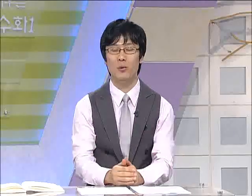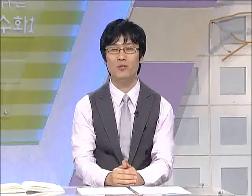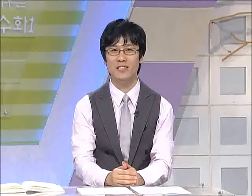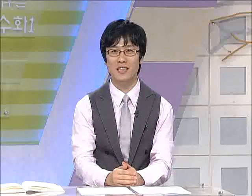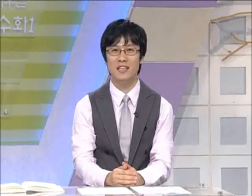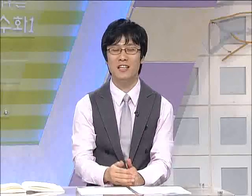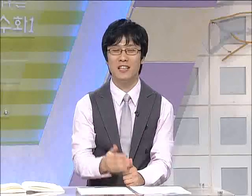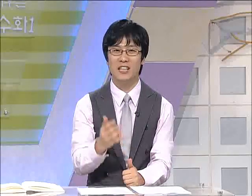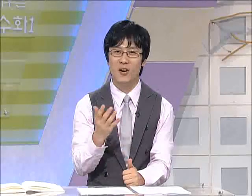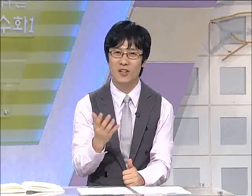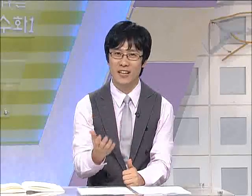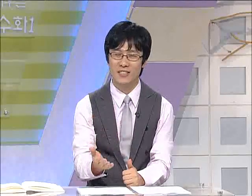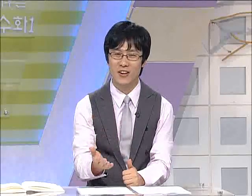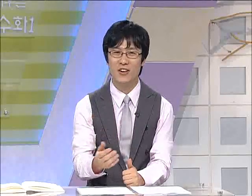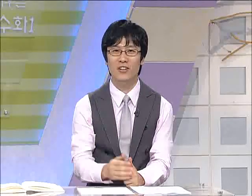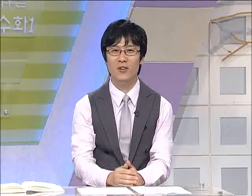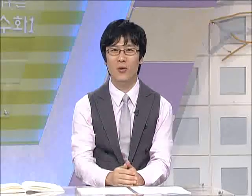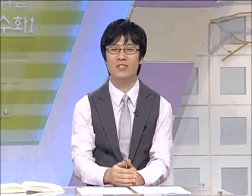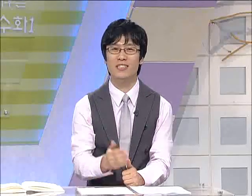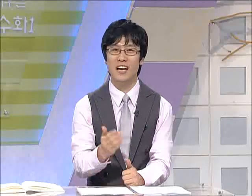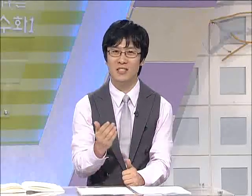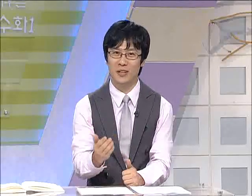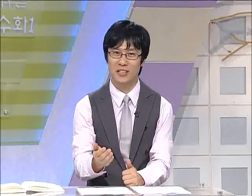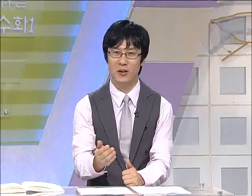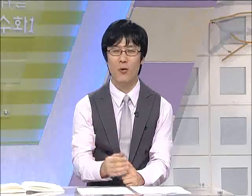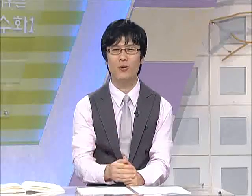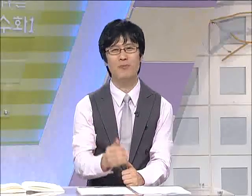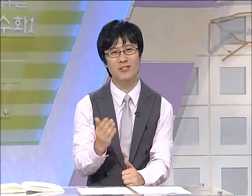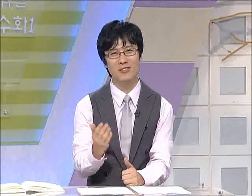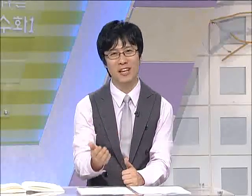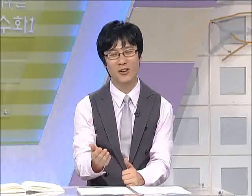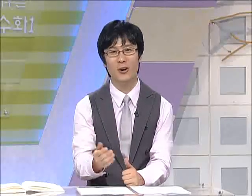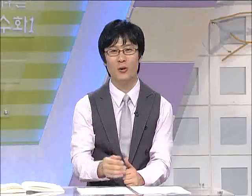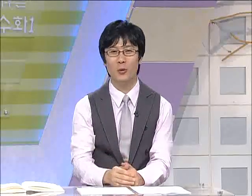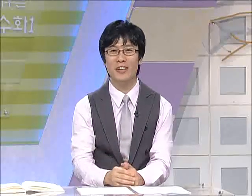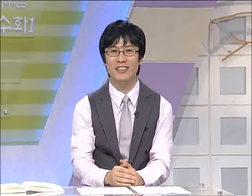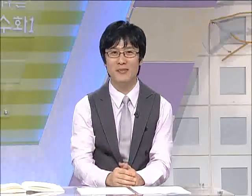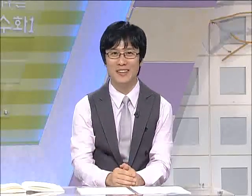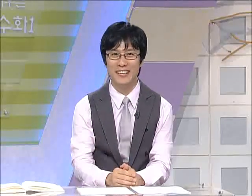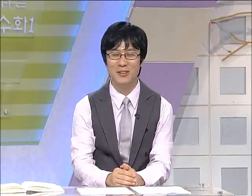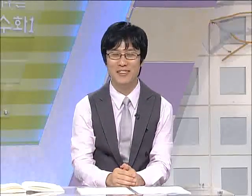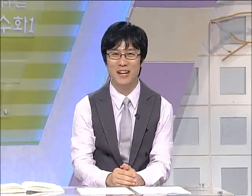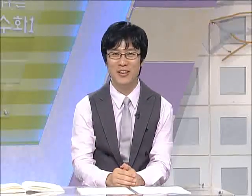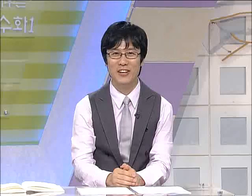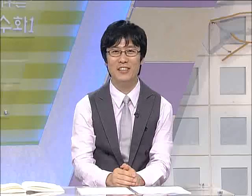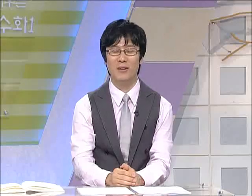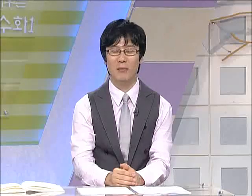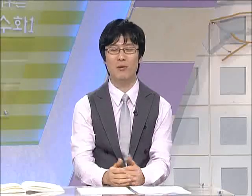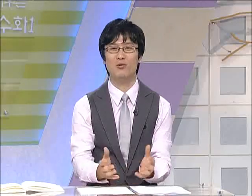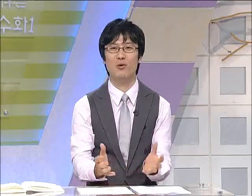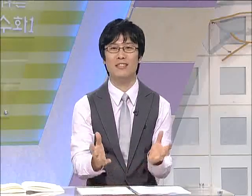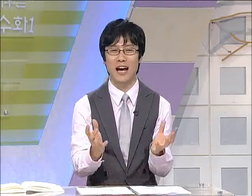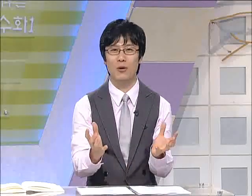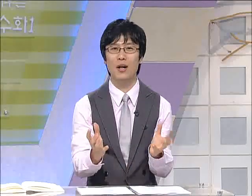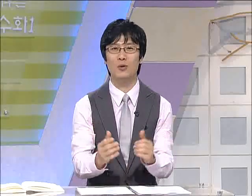혹시 길거리에서 혹은 지하철에서 혹은 버스에서 농인들을 만나게 된다면 배운 수화 잘